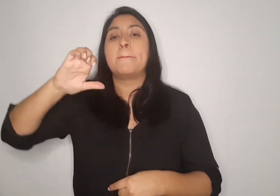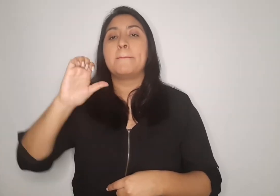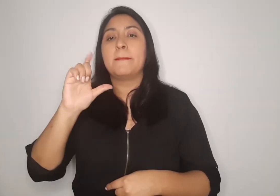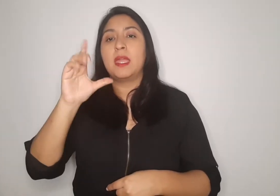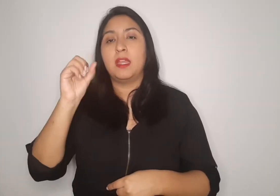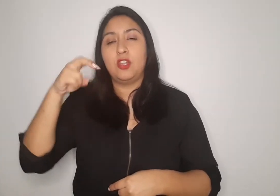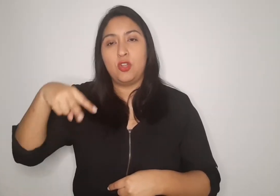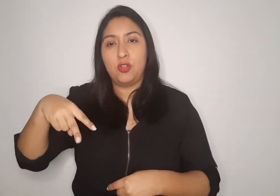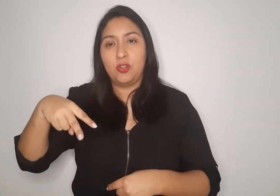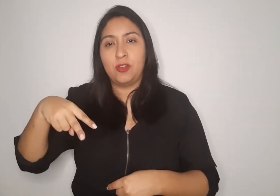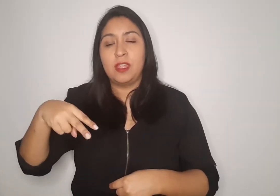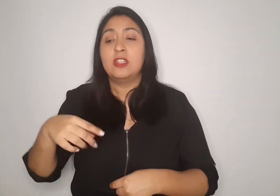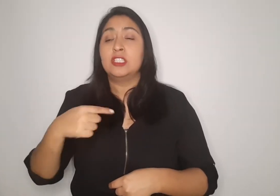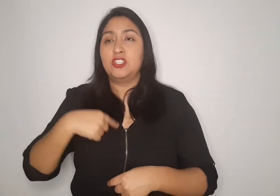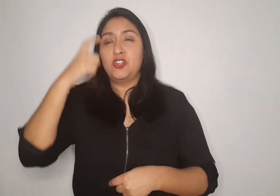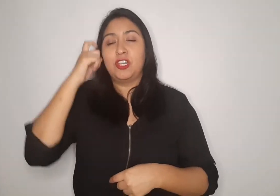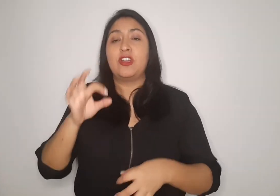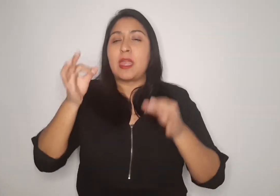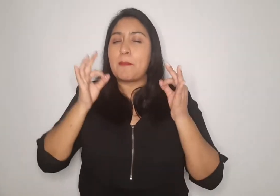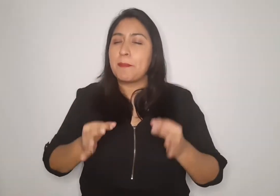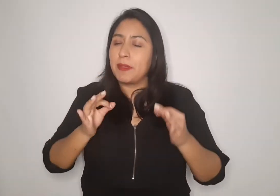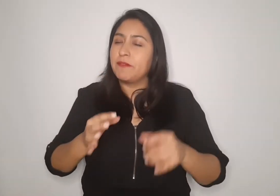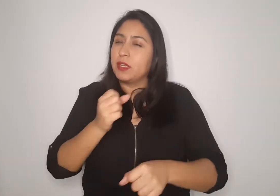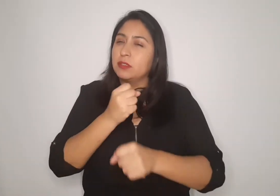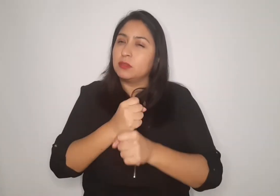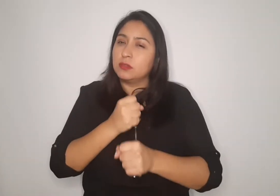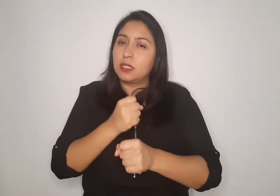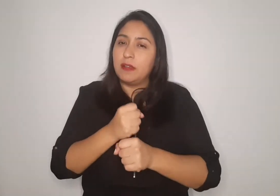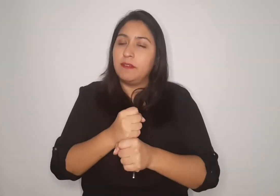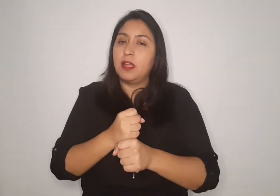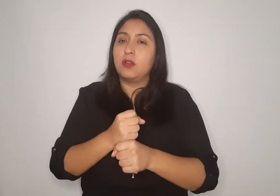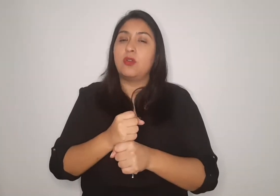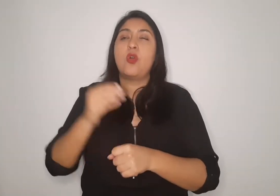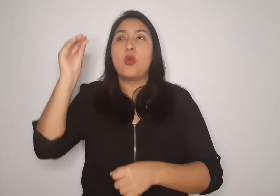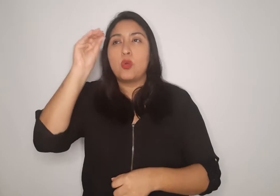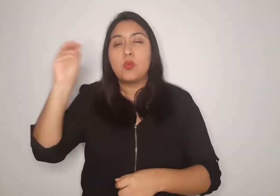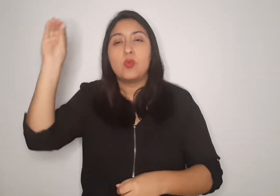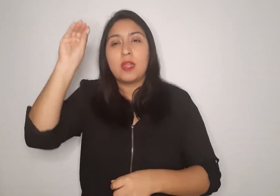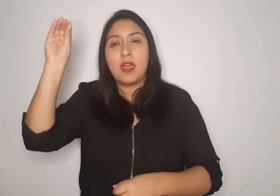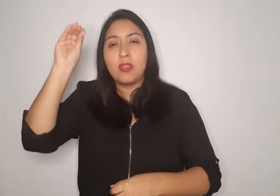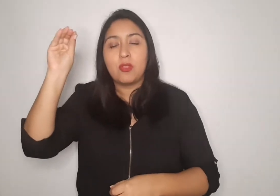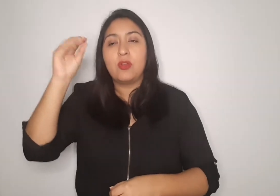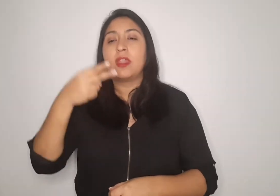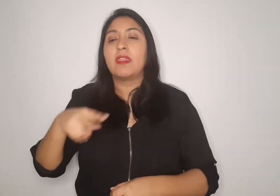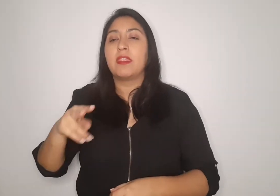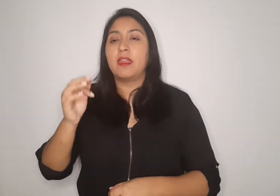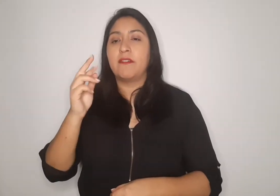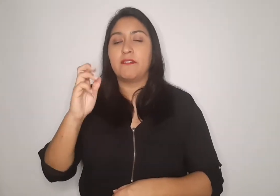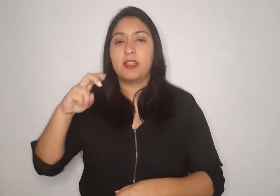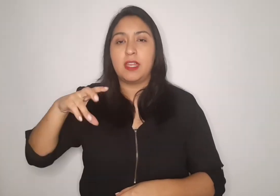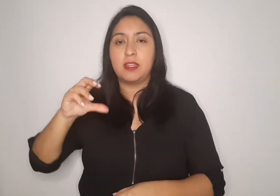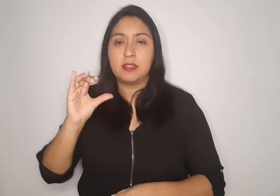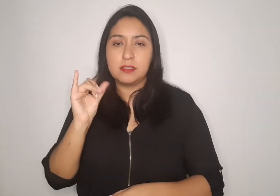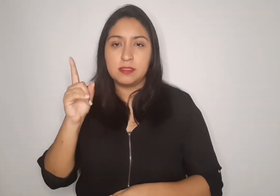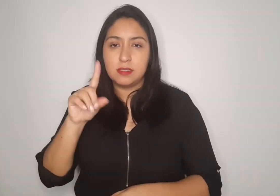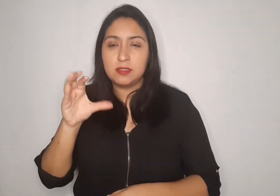de curador, Francisco. Sí, ahí yo puedo intervenir un poquito. Bien, qué bonito ejemplo das, María Irene. Claro, las curadoras